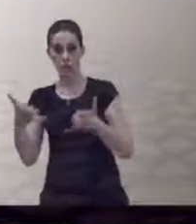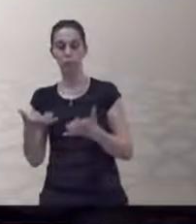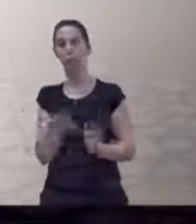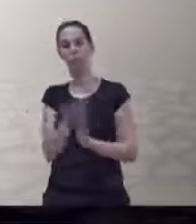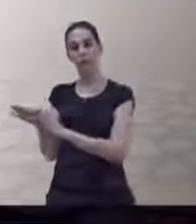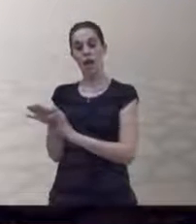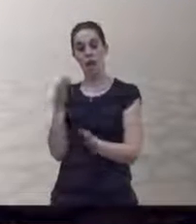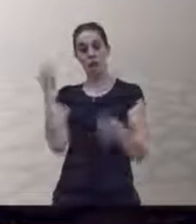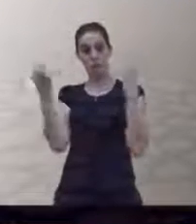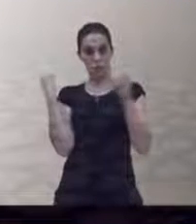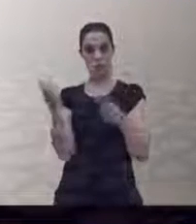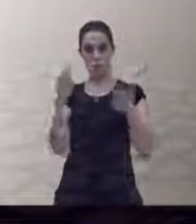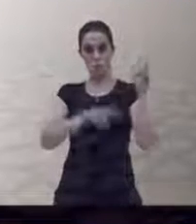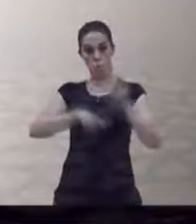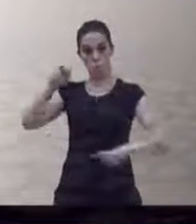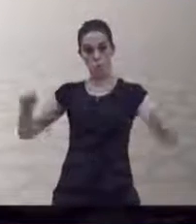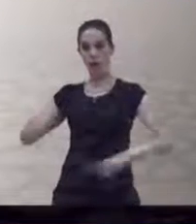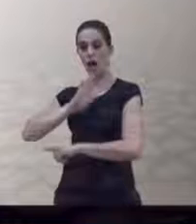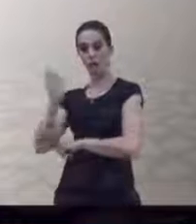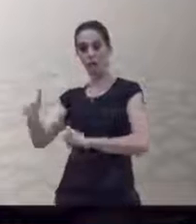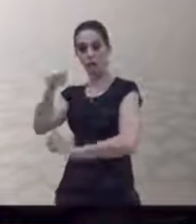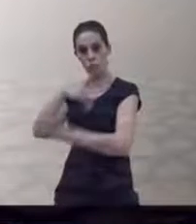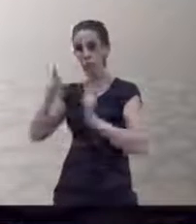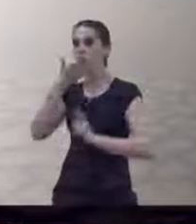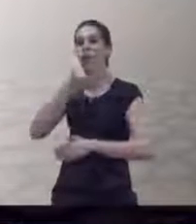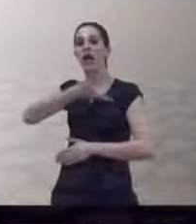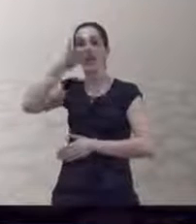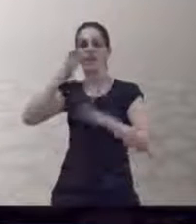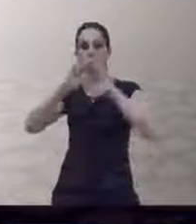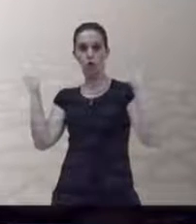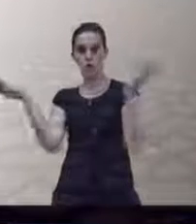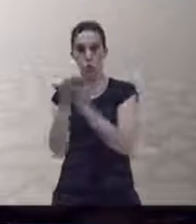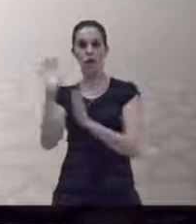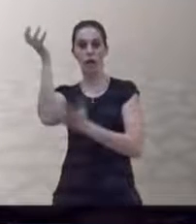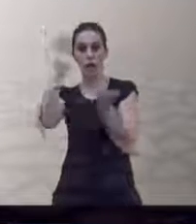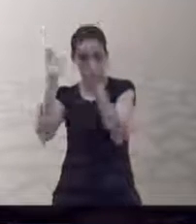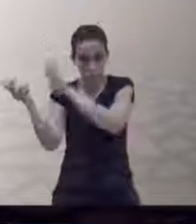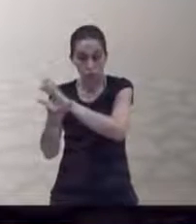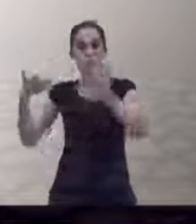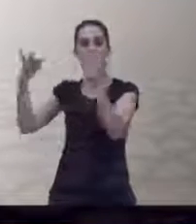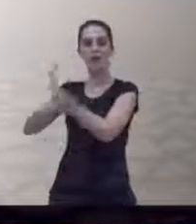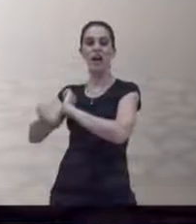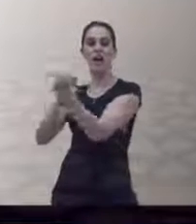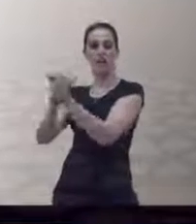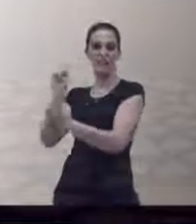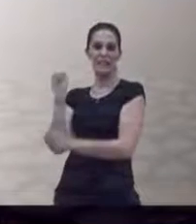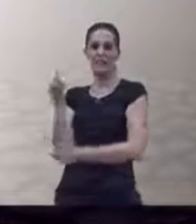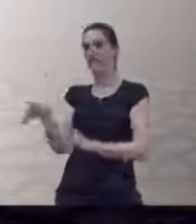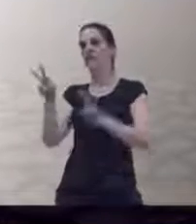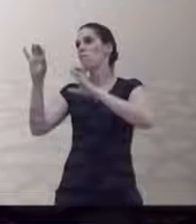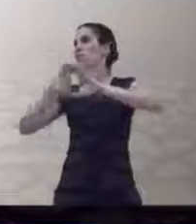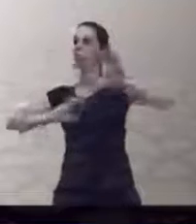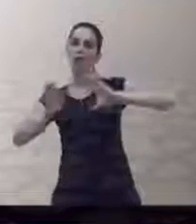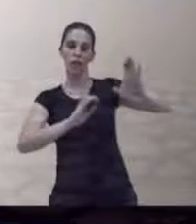Es indudable que las actividades humanas están incidiendo de una forma muy activa en el medio natural. El calentamiento global y el cambio climático son ya